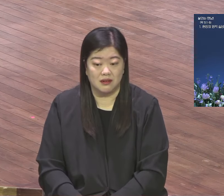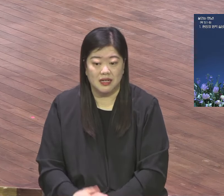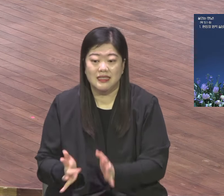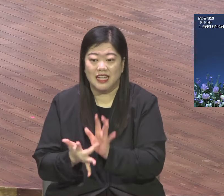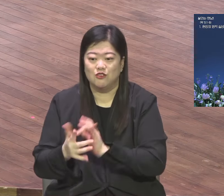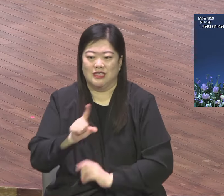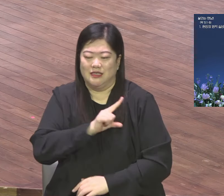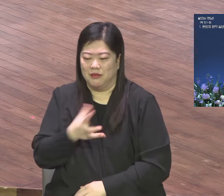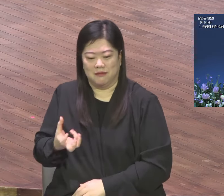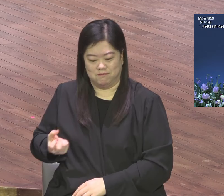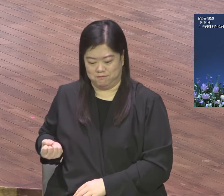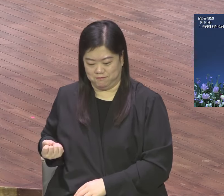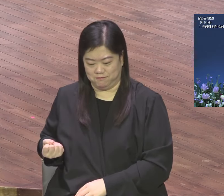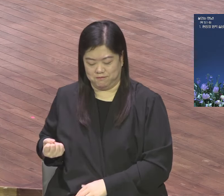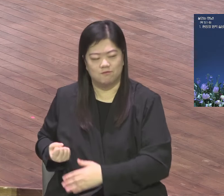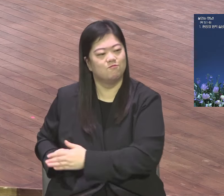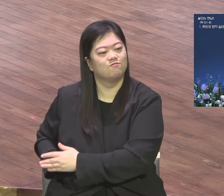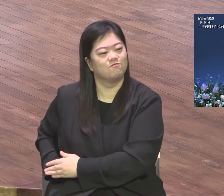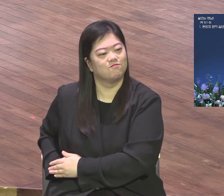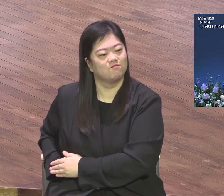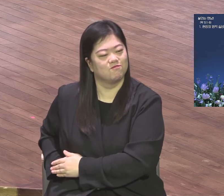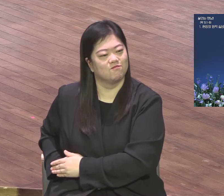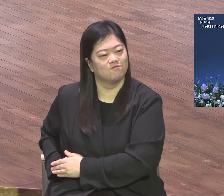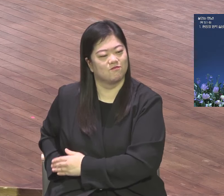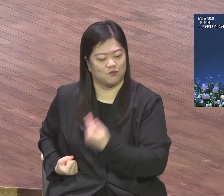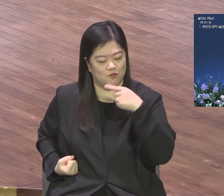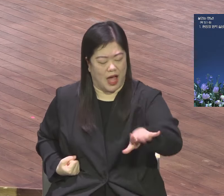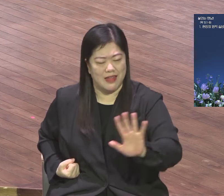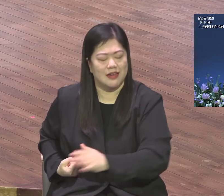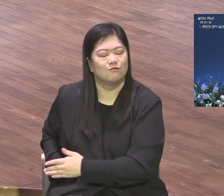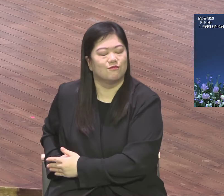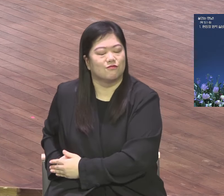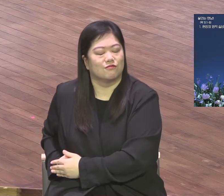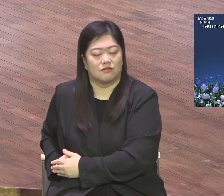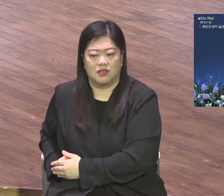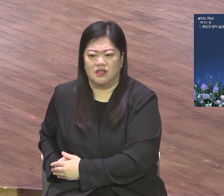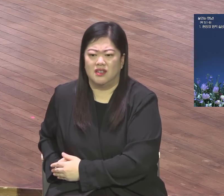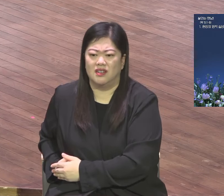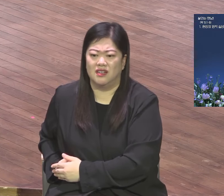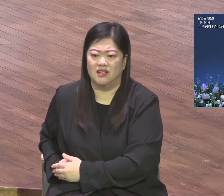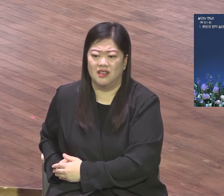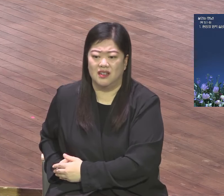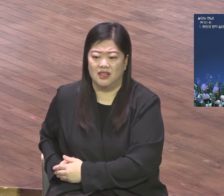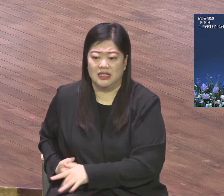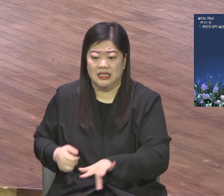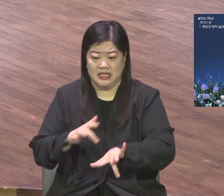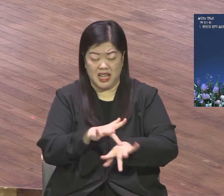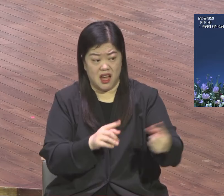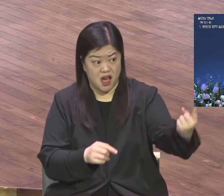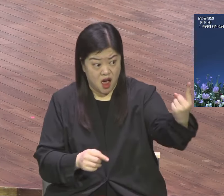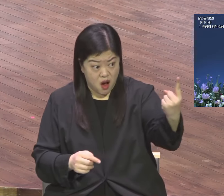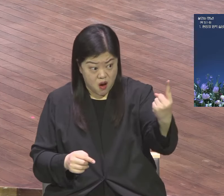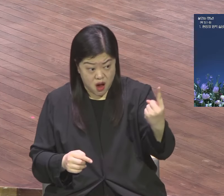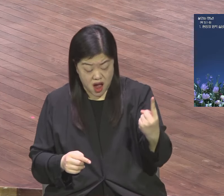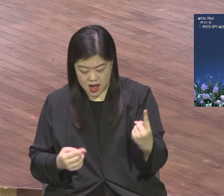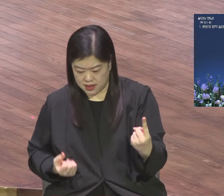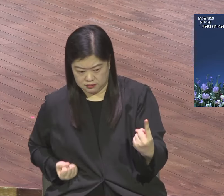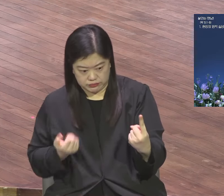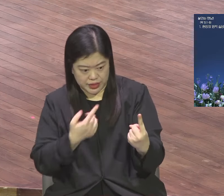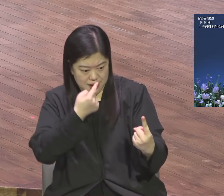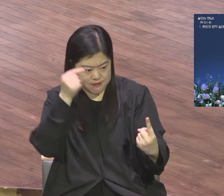산단 말이에요. 영적 싸움을 싸우자. 영적 실상이 있으니 영적 싸움을 싸우자. 그걸